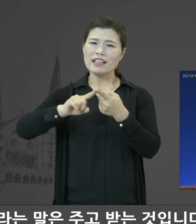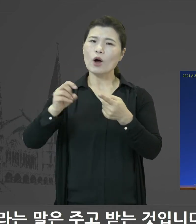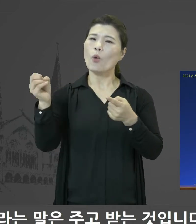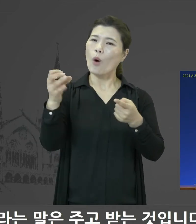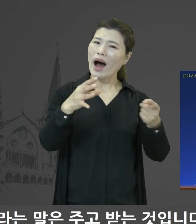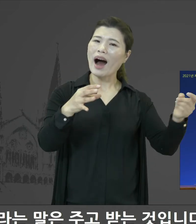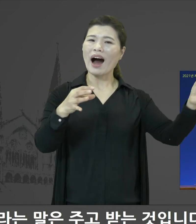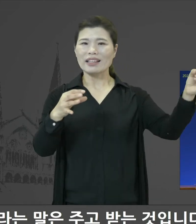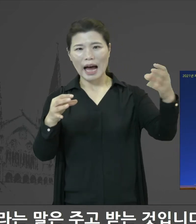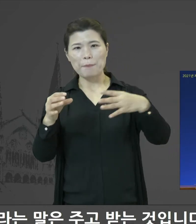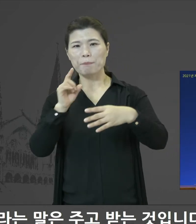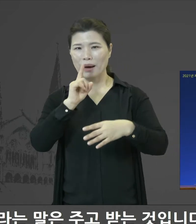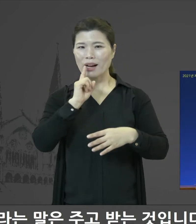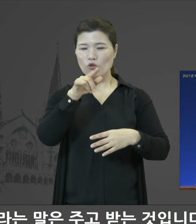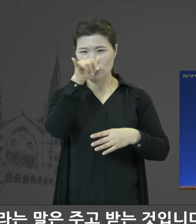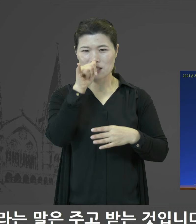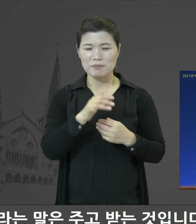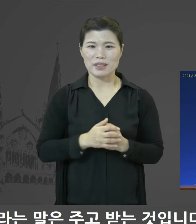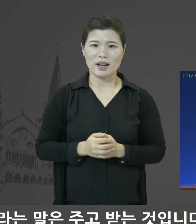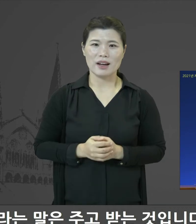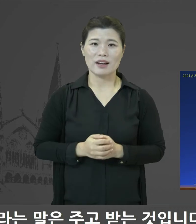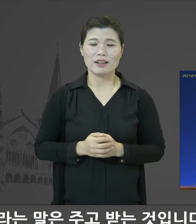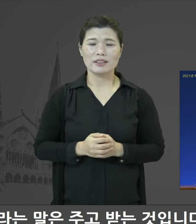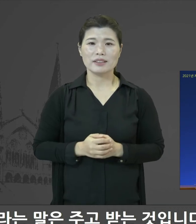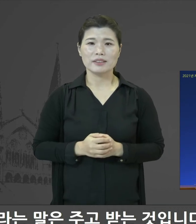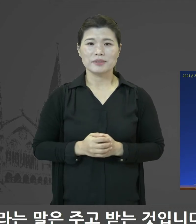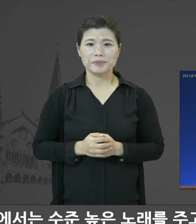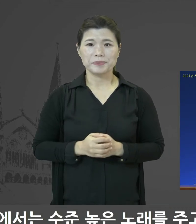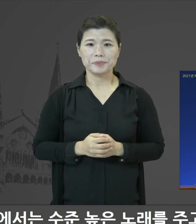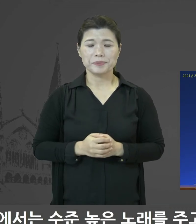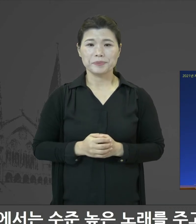여기서 말하는 화답이라고 말할 수 있겠습니다.